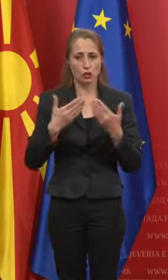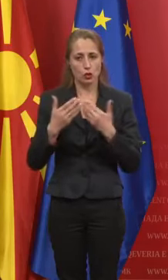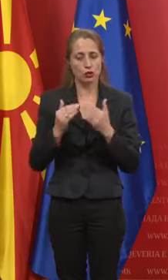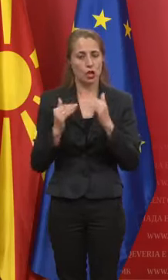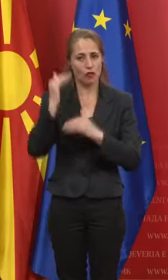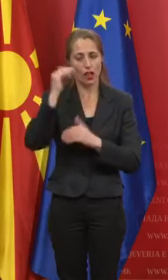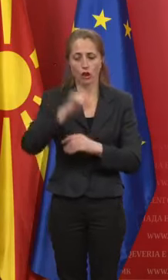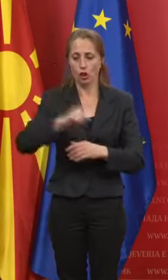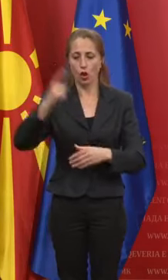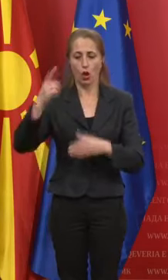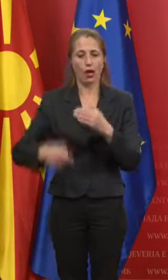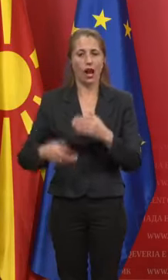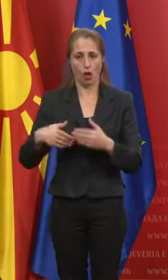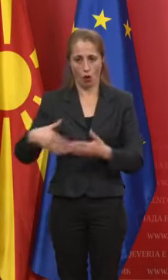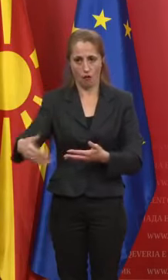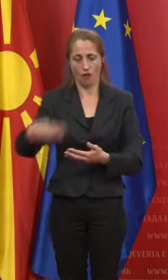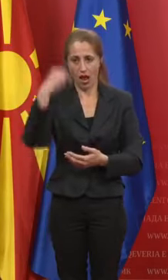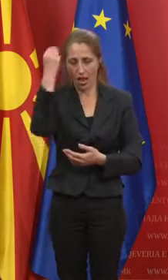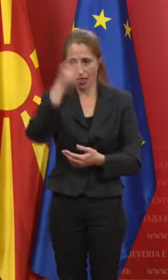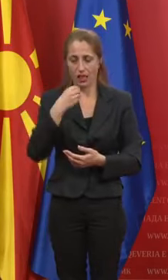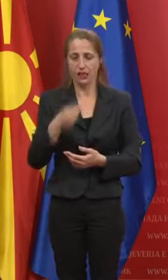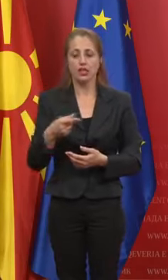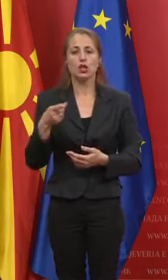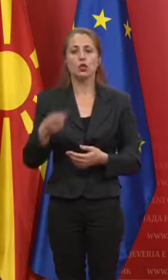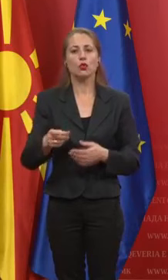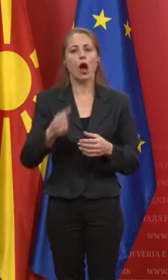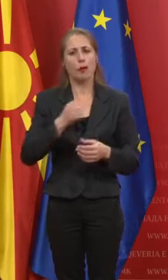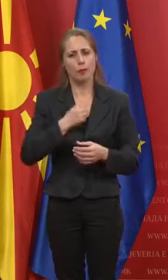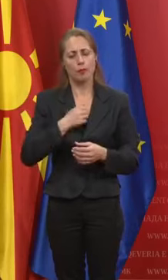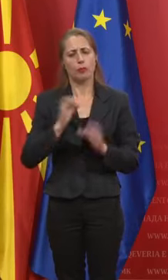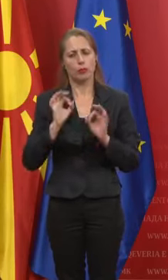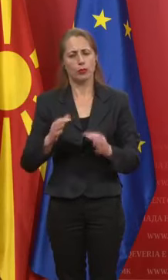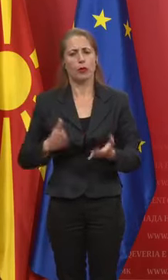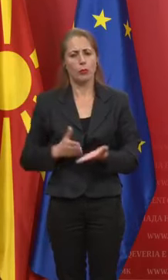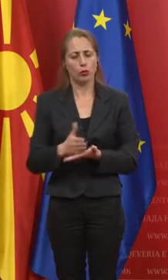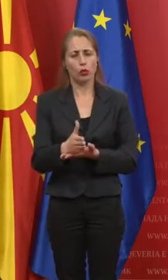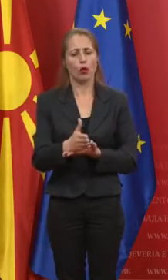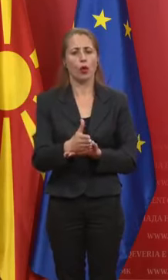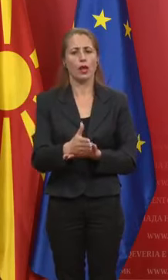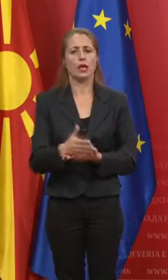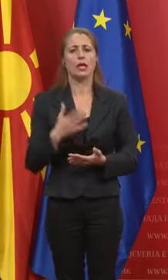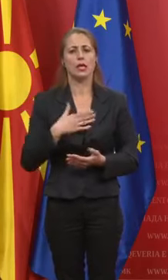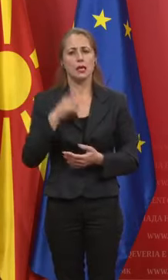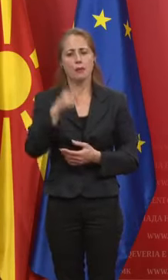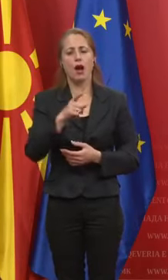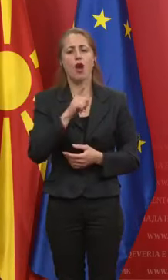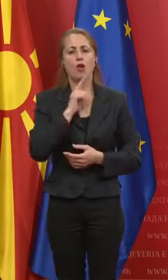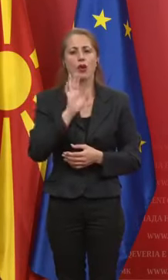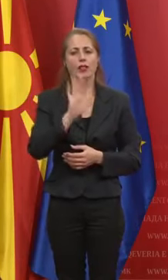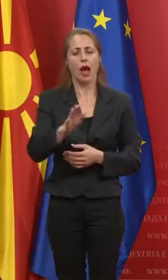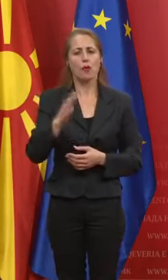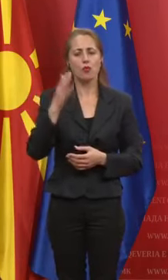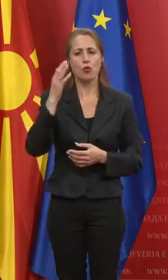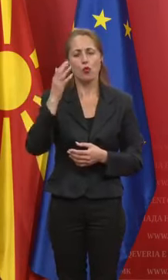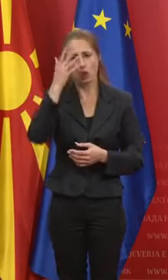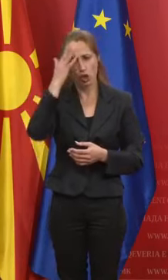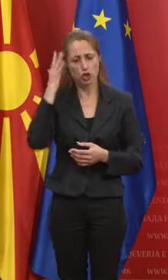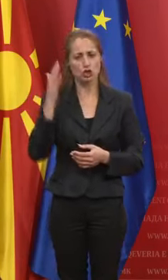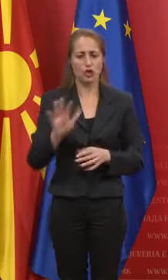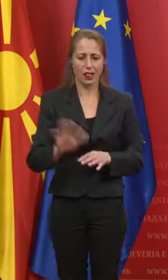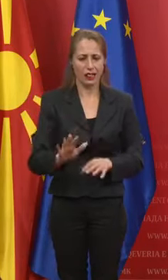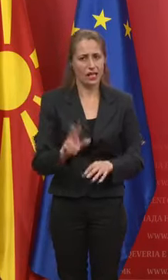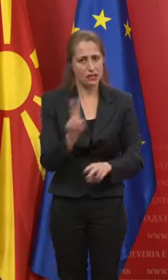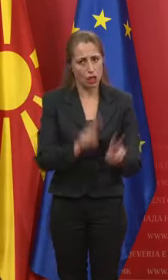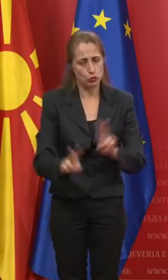на оваа недела, дека се тоа безбедни протоколи, дека има таму кој да се грижи за децата, дека има и